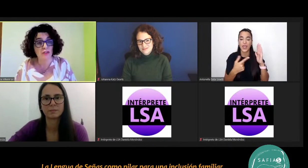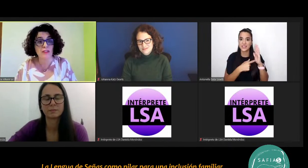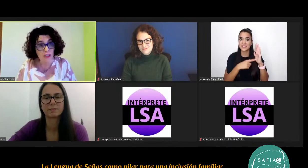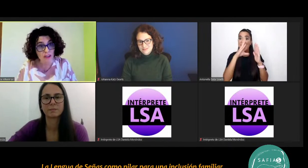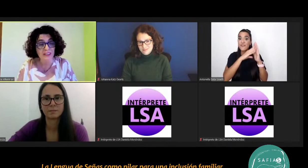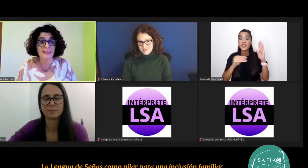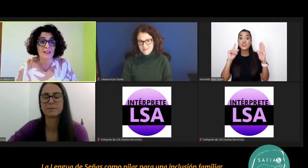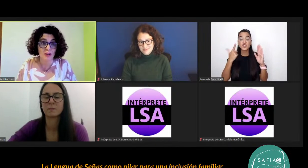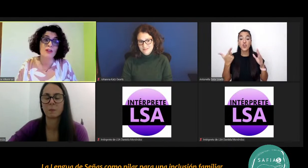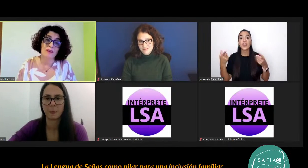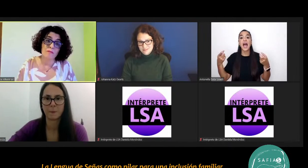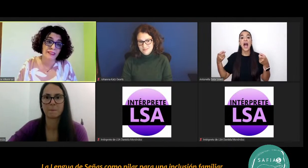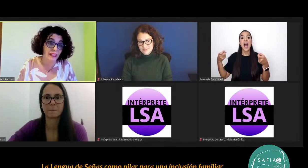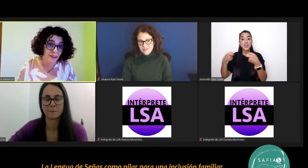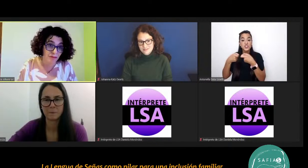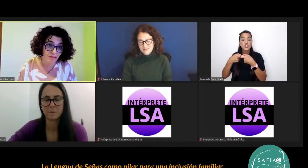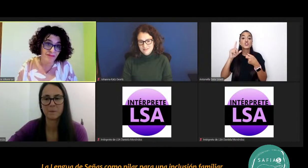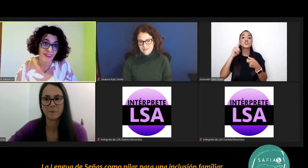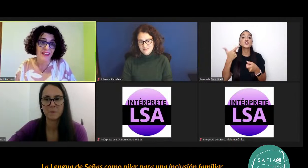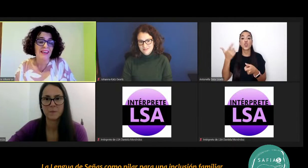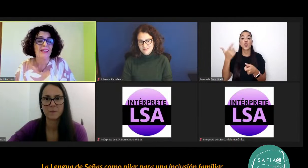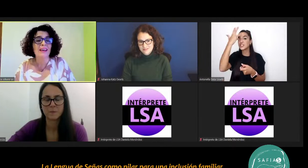de la Asociación de Sordos de San Martín.